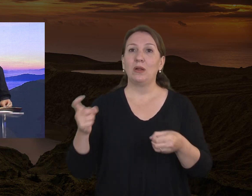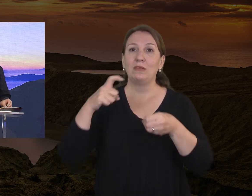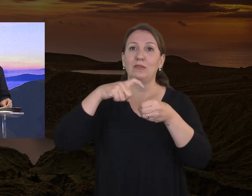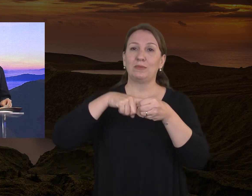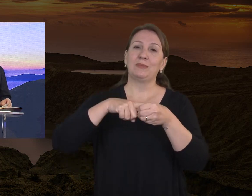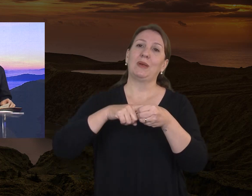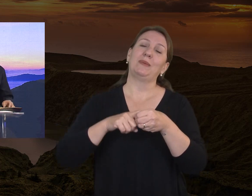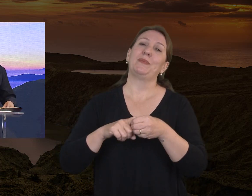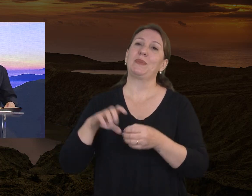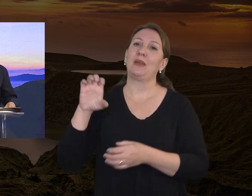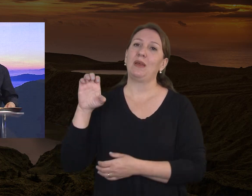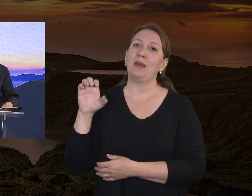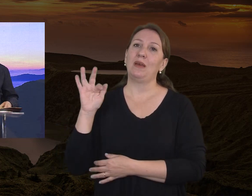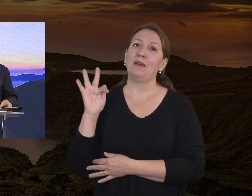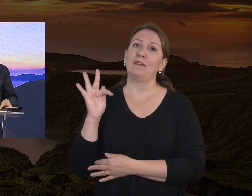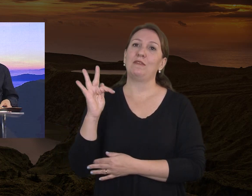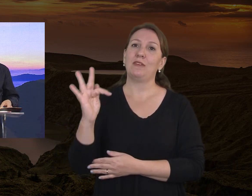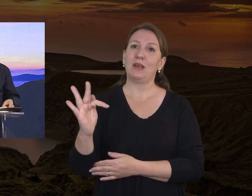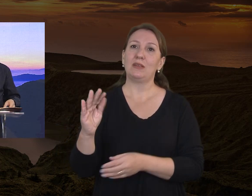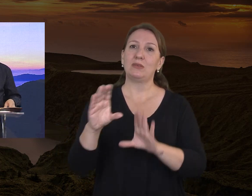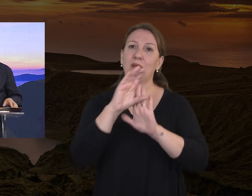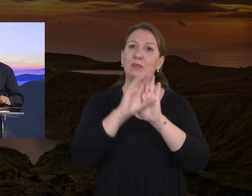para Efésios capítulo 1,